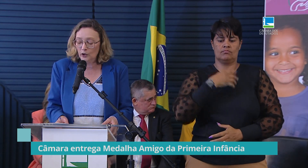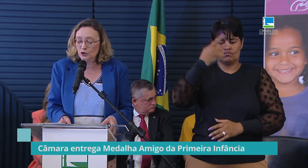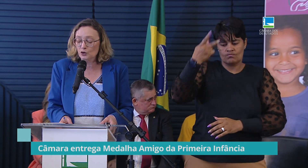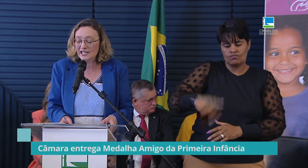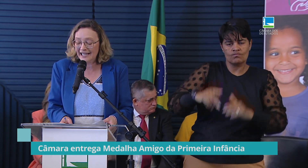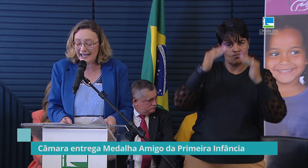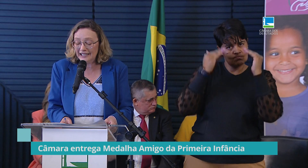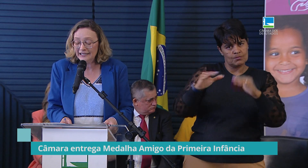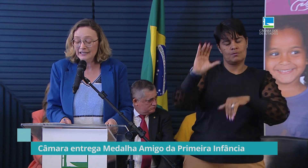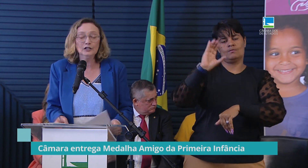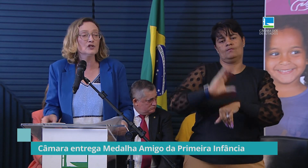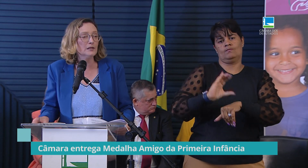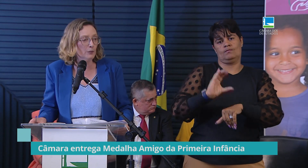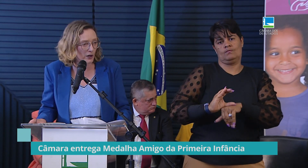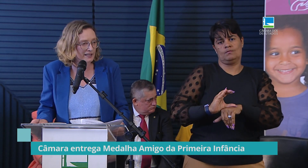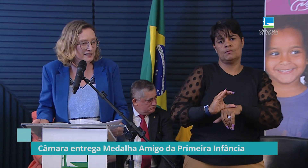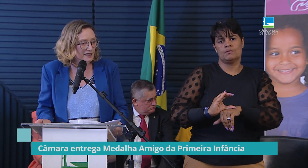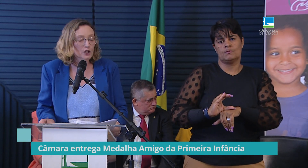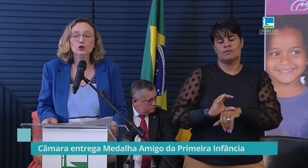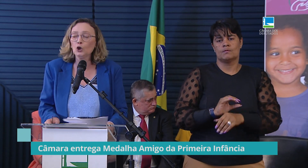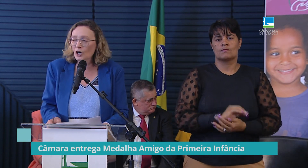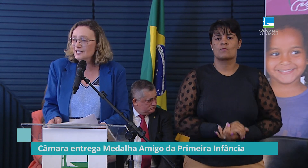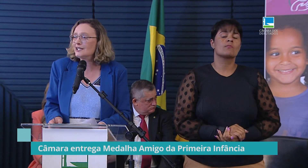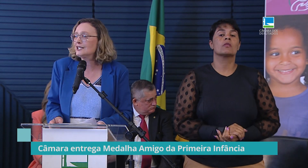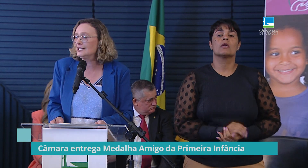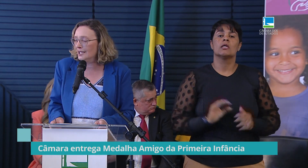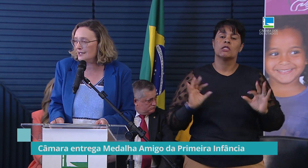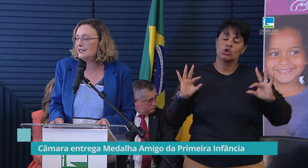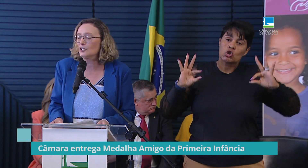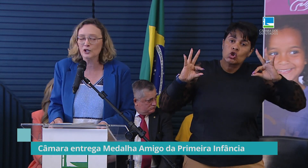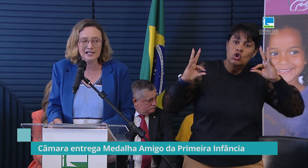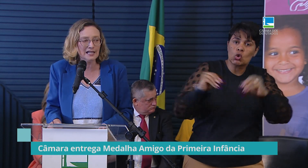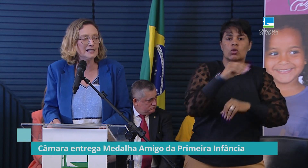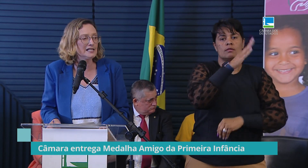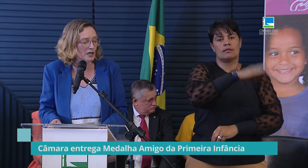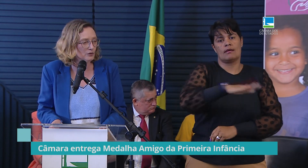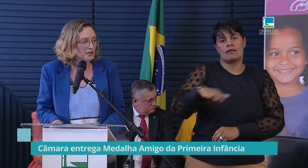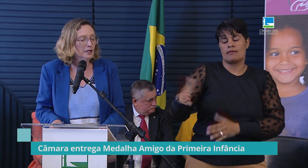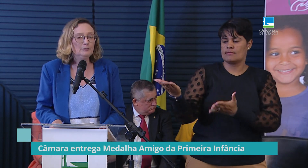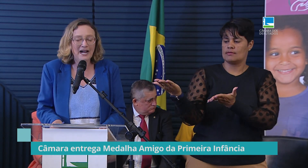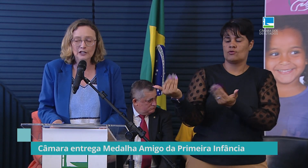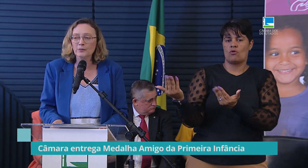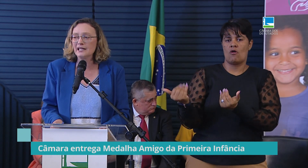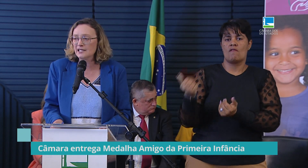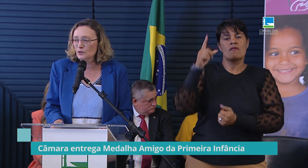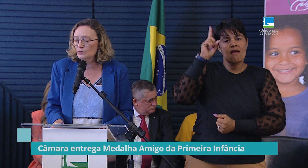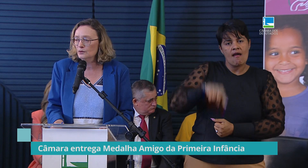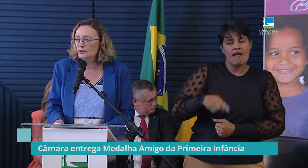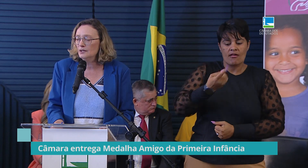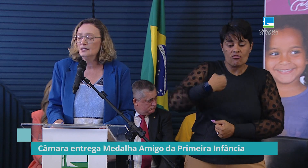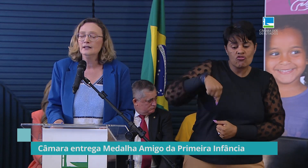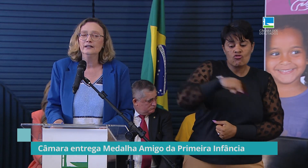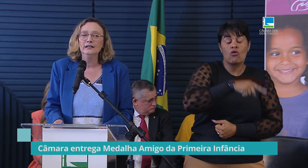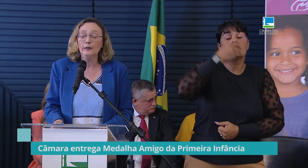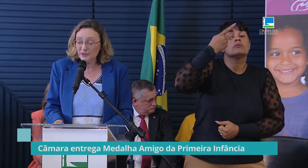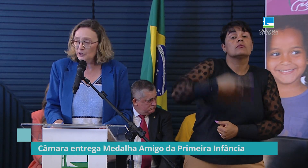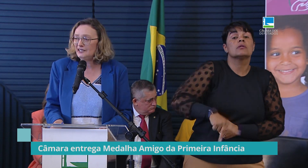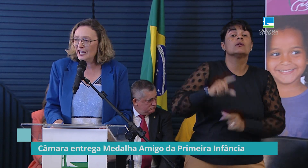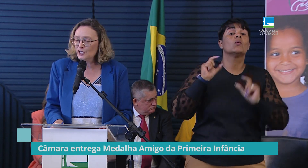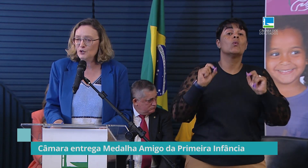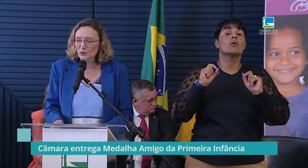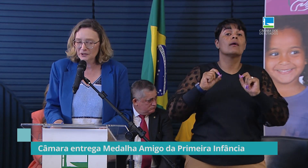de 88 nos lega e nos impõe. Todas as crianças e adolescentes são, para o Brasil,